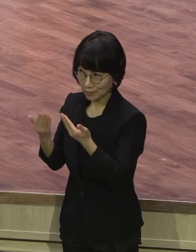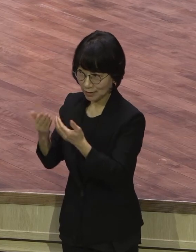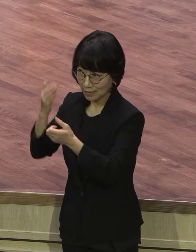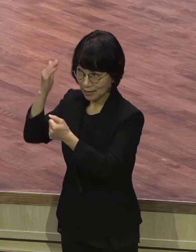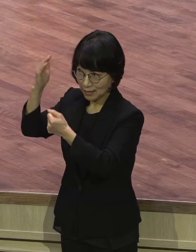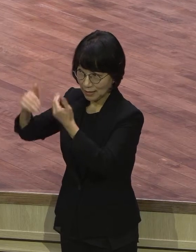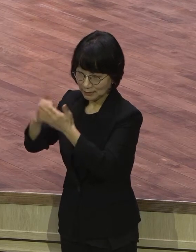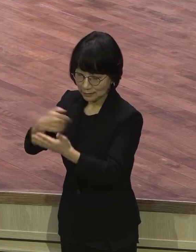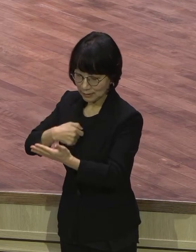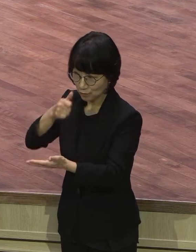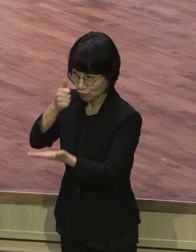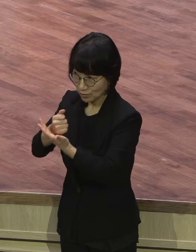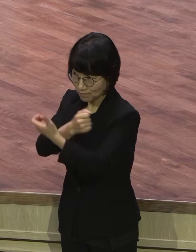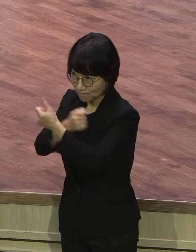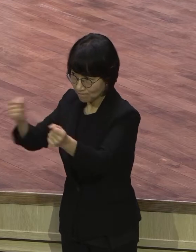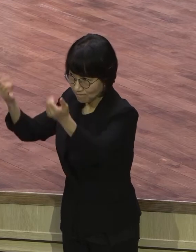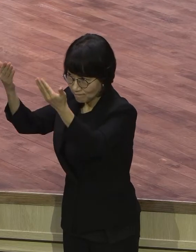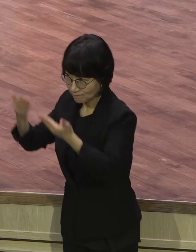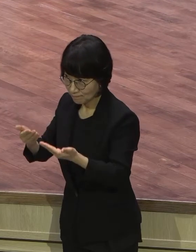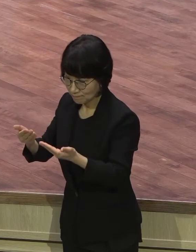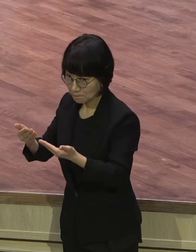관계까지 이어져야 한다라고 강조하고